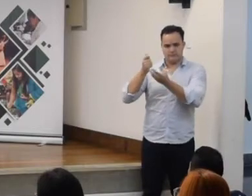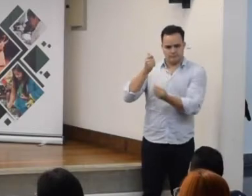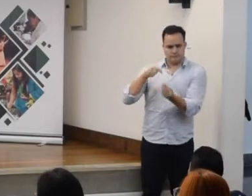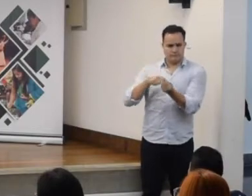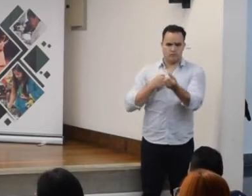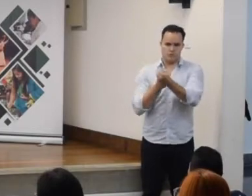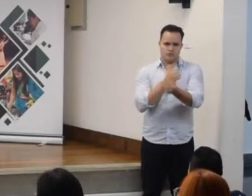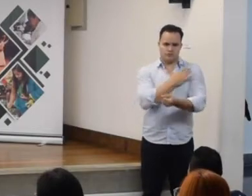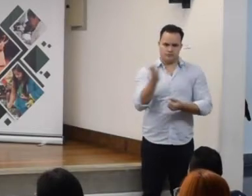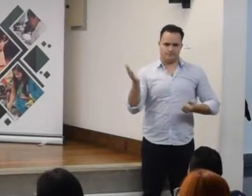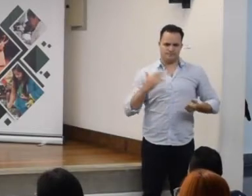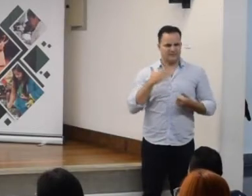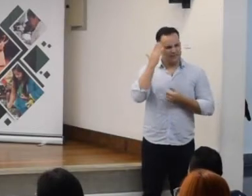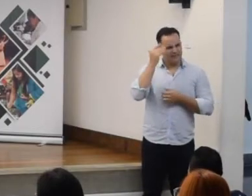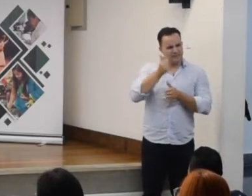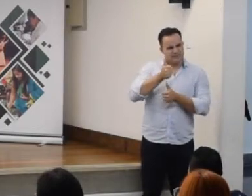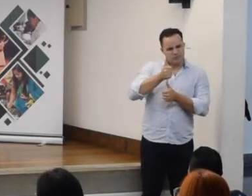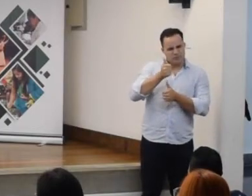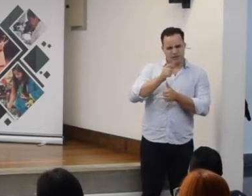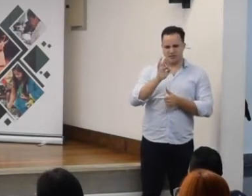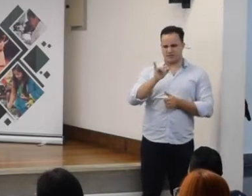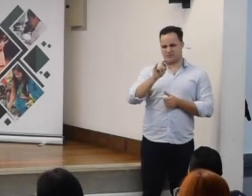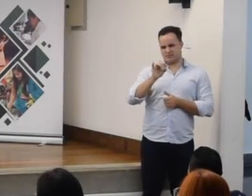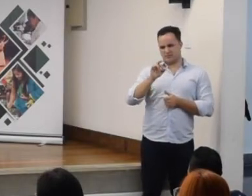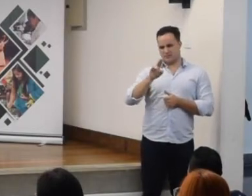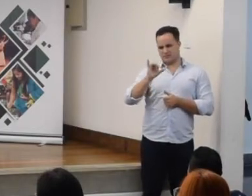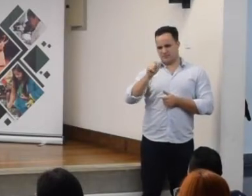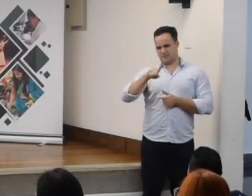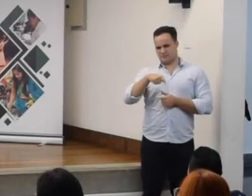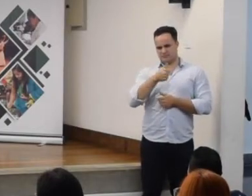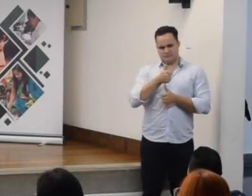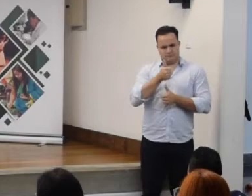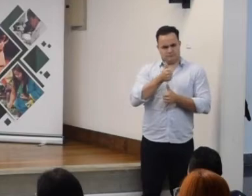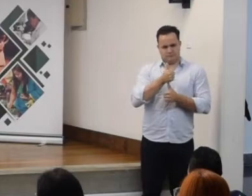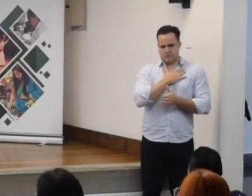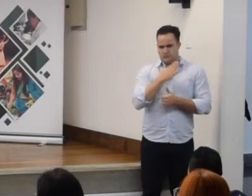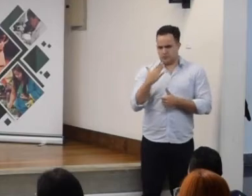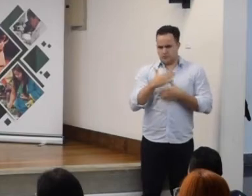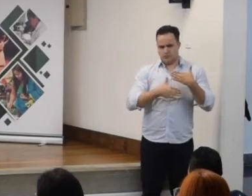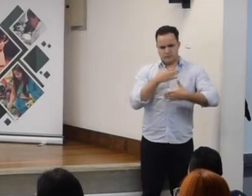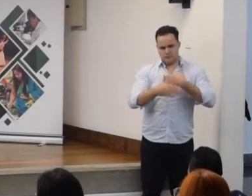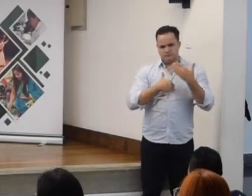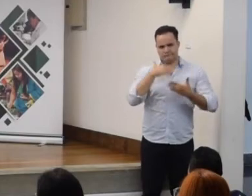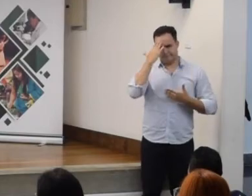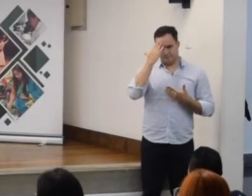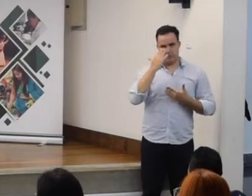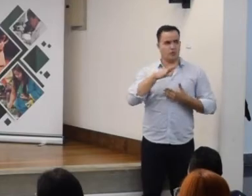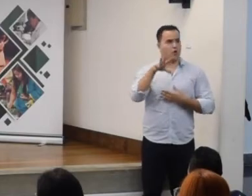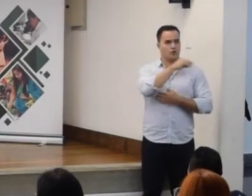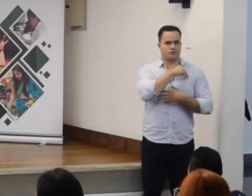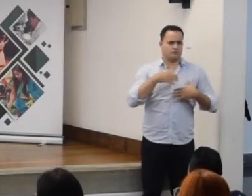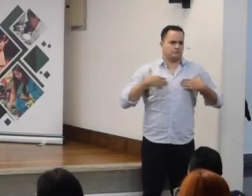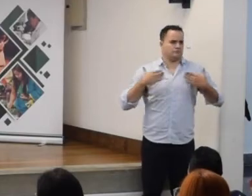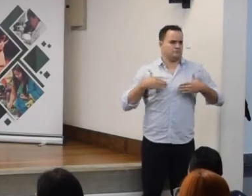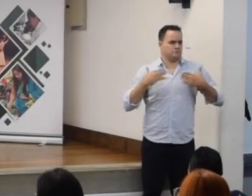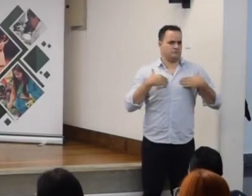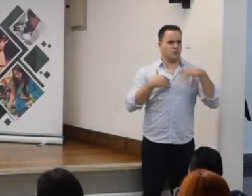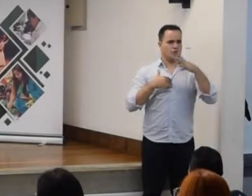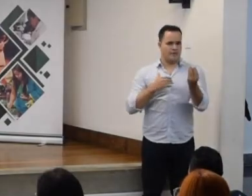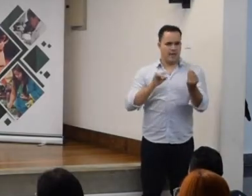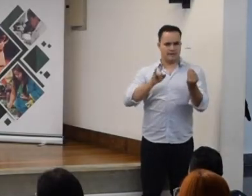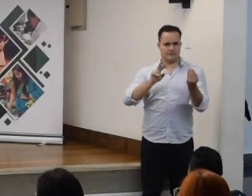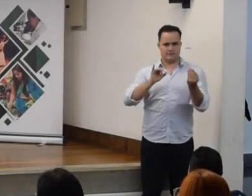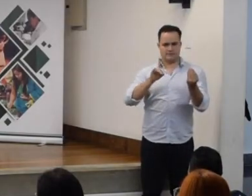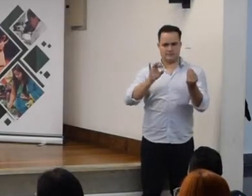lo de tutorías, ha sido un proceso muy bien recibido por las unidades académicas. Tenemos